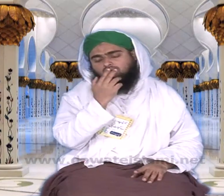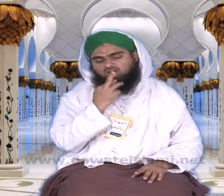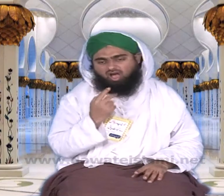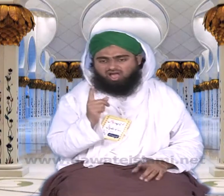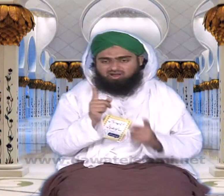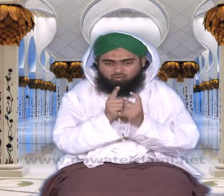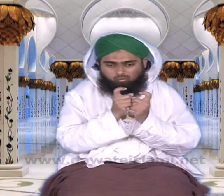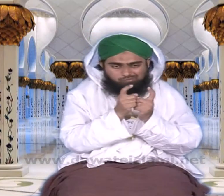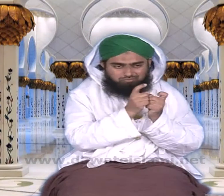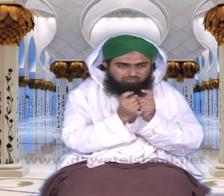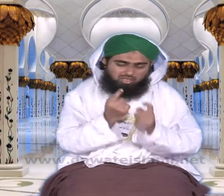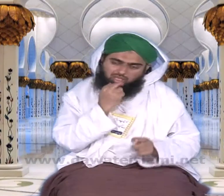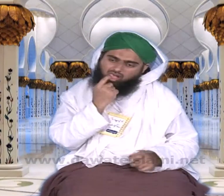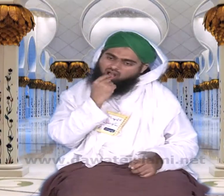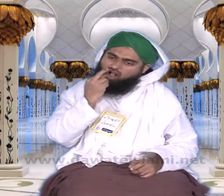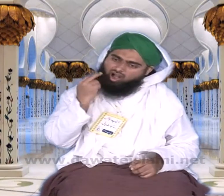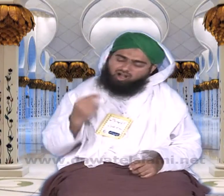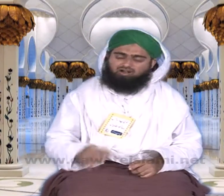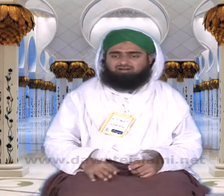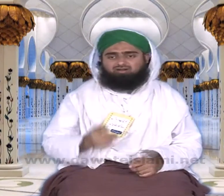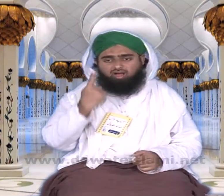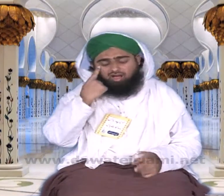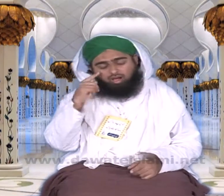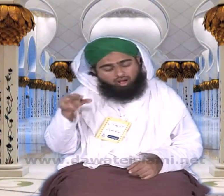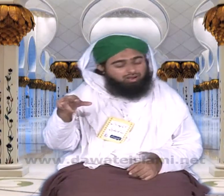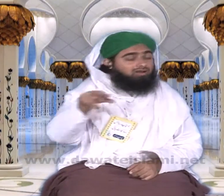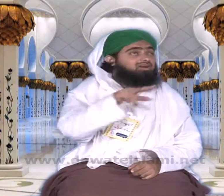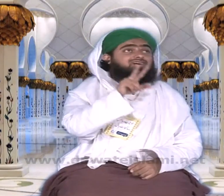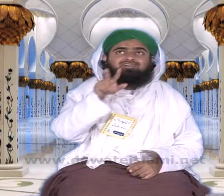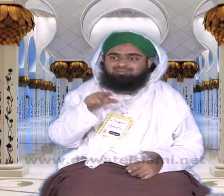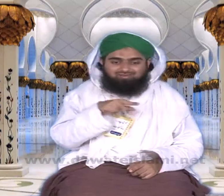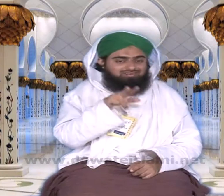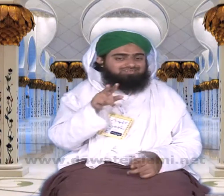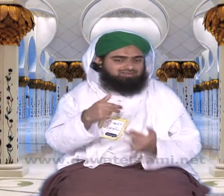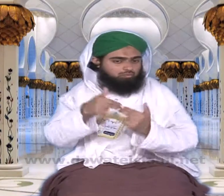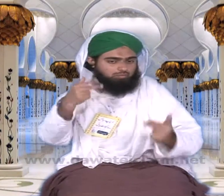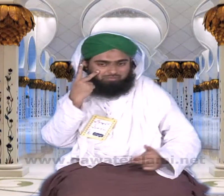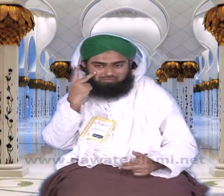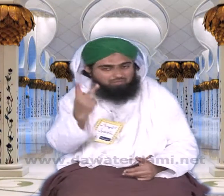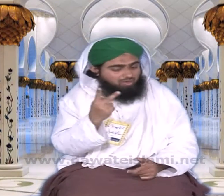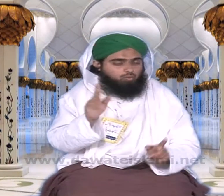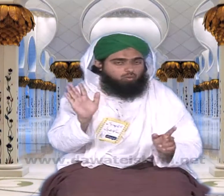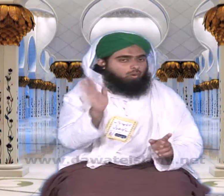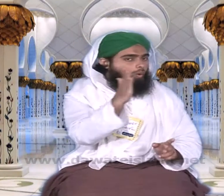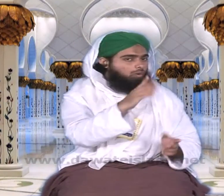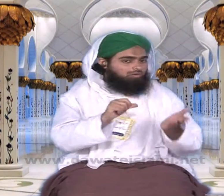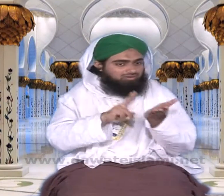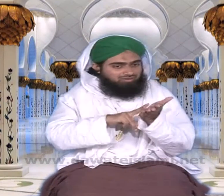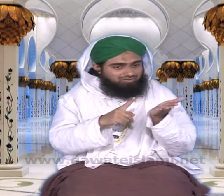ان آنکھوں کا حال دریافت کر جو ہر طرف دیکھتی تھی فلمیں دیکھتی تھی درامیں دیکھتی تھی